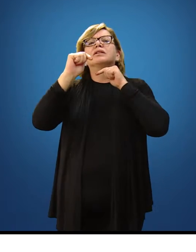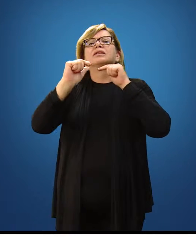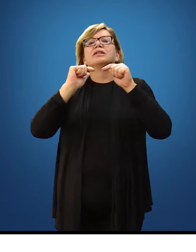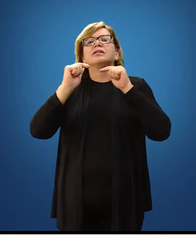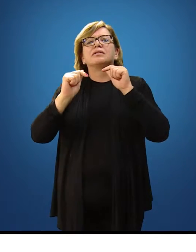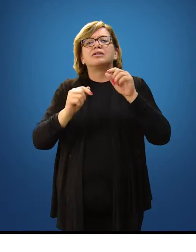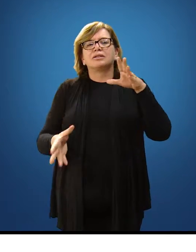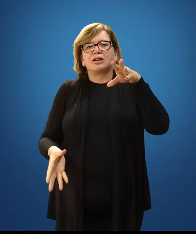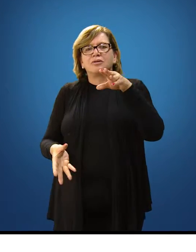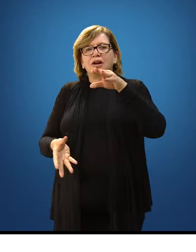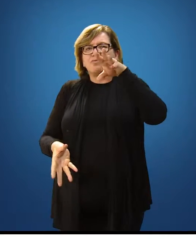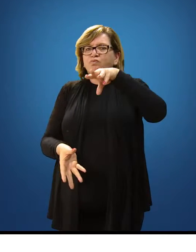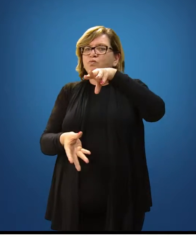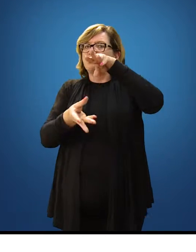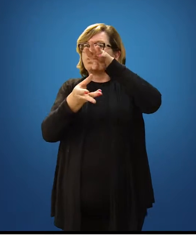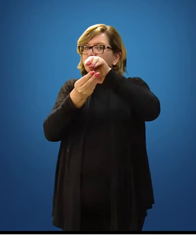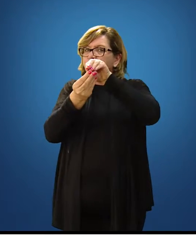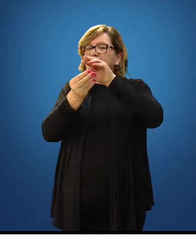um resumo,